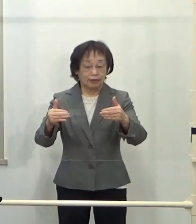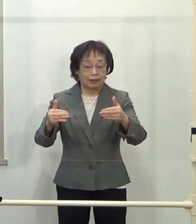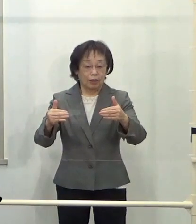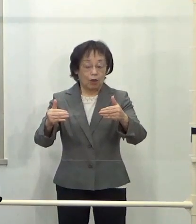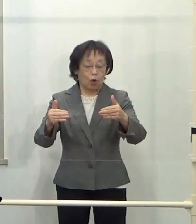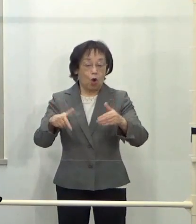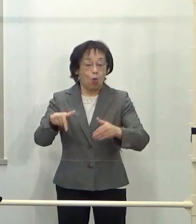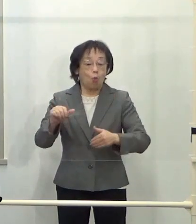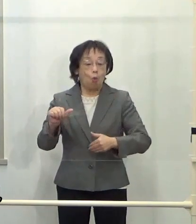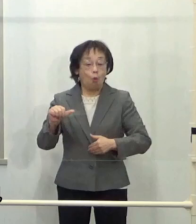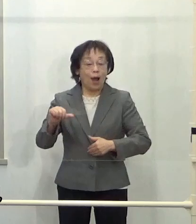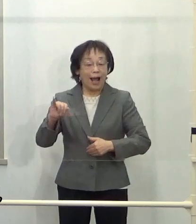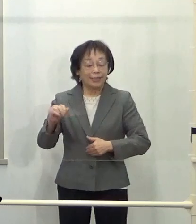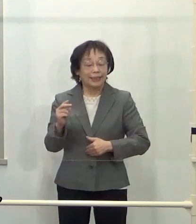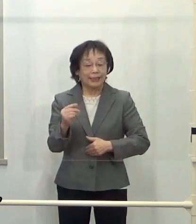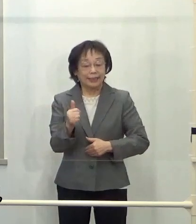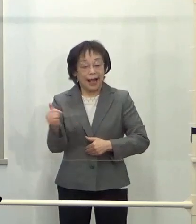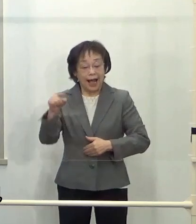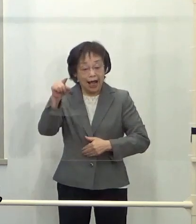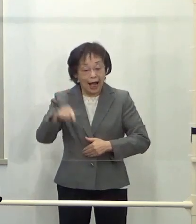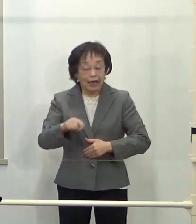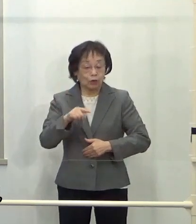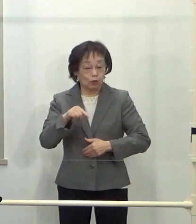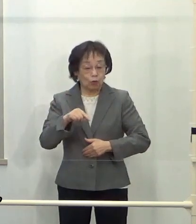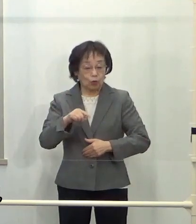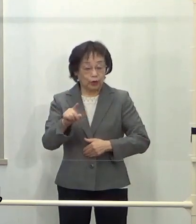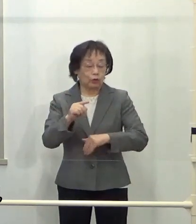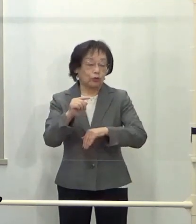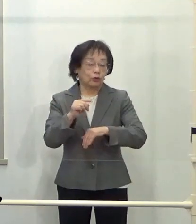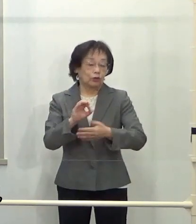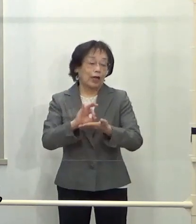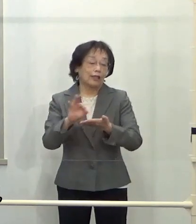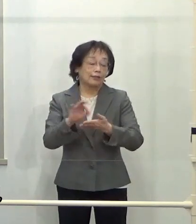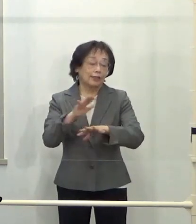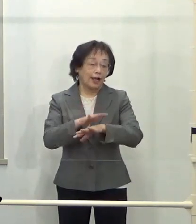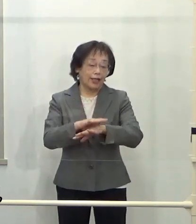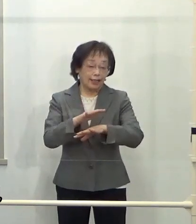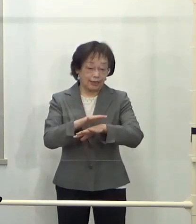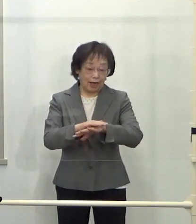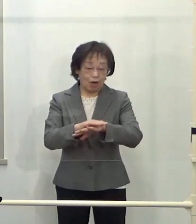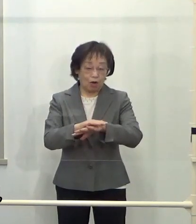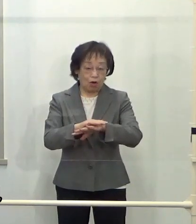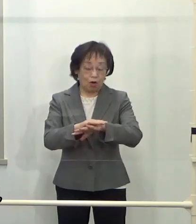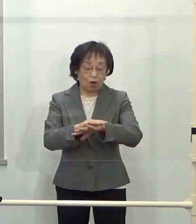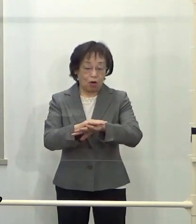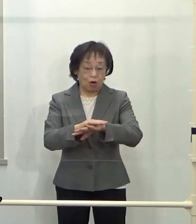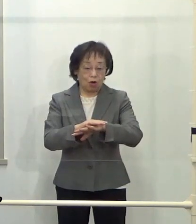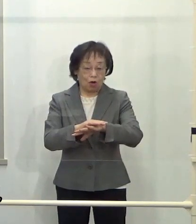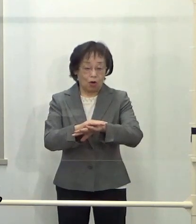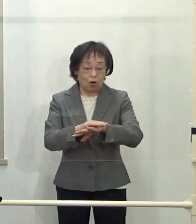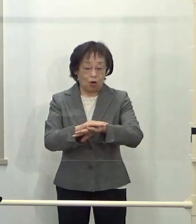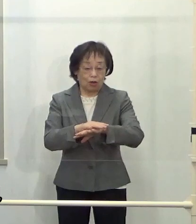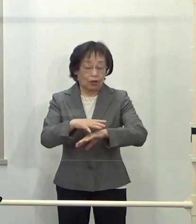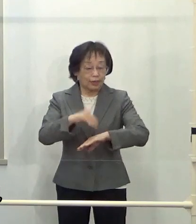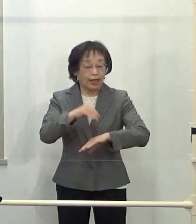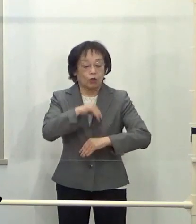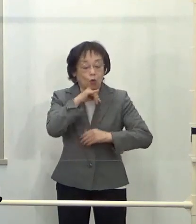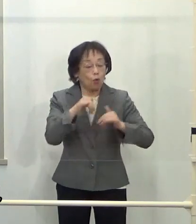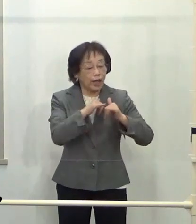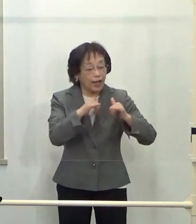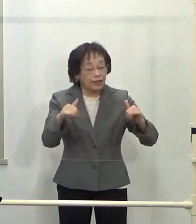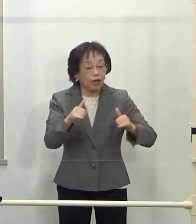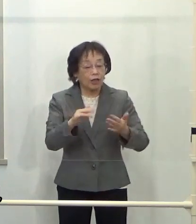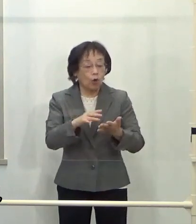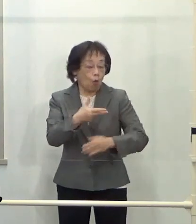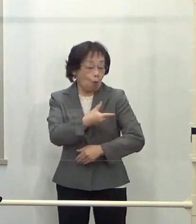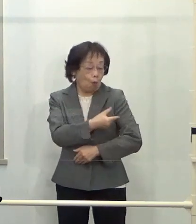という扱いが非常に、大変なものをですね、最初に高齢者のワクチンということで供給